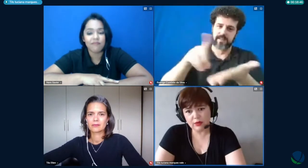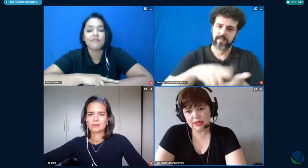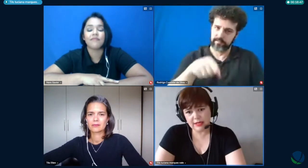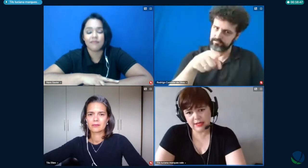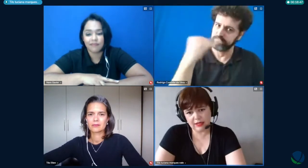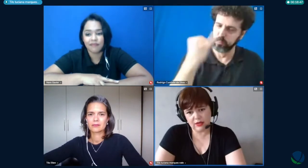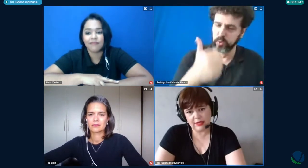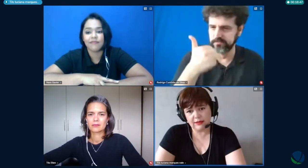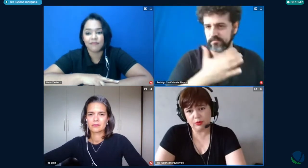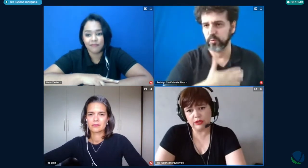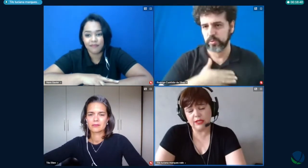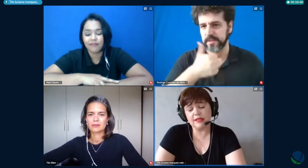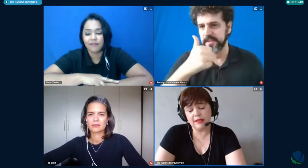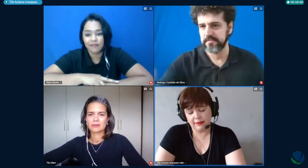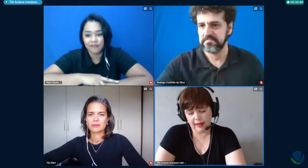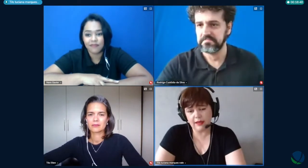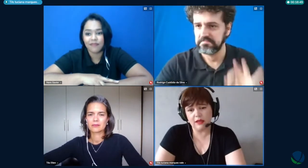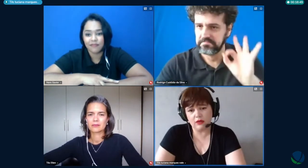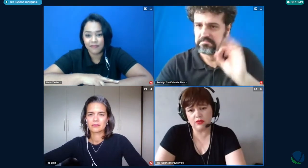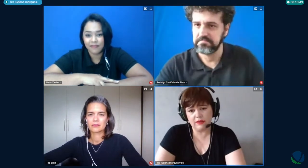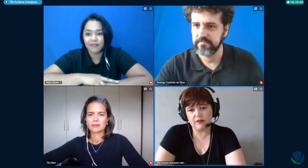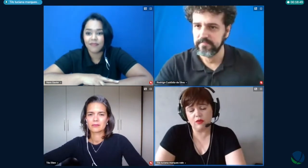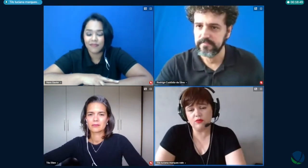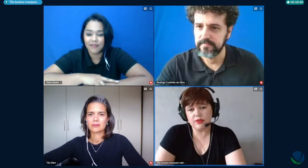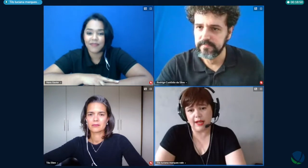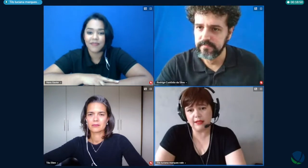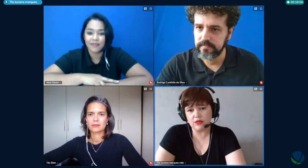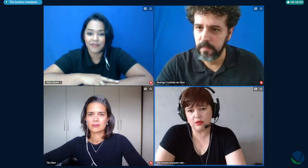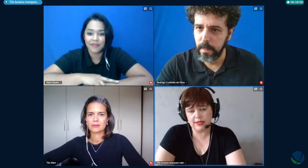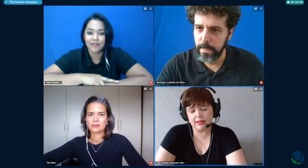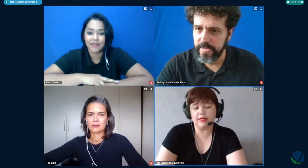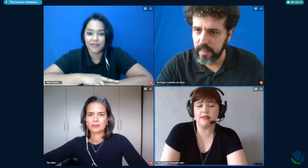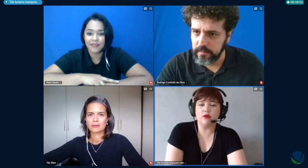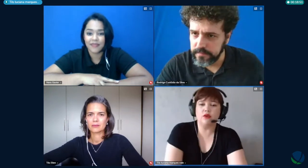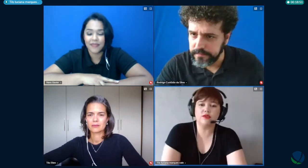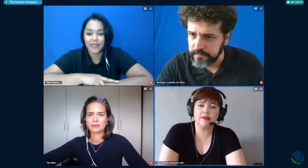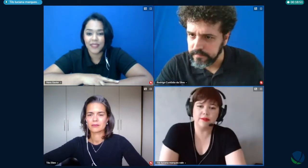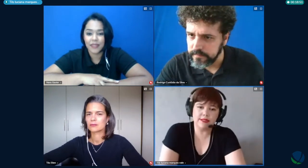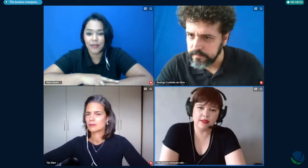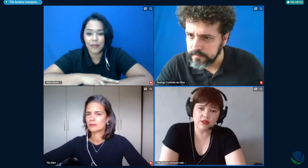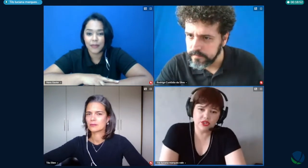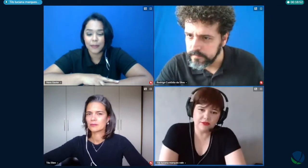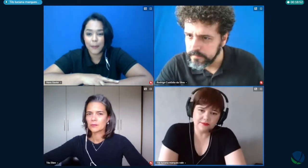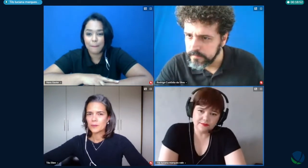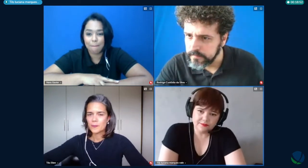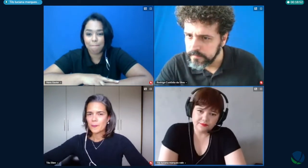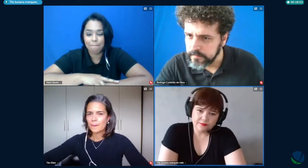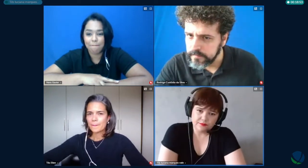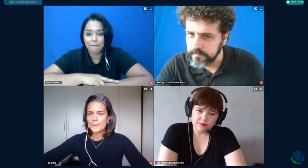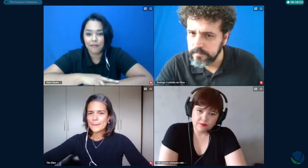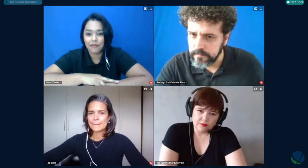que são citações importantes que tem que, inclusive, constar da sua dissertação, eu gostei bastante